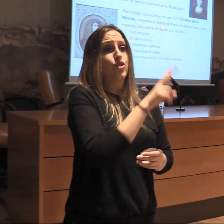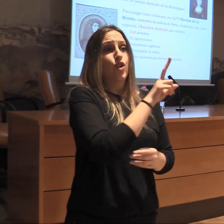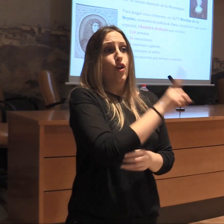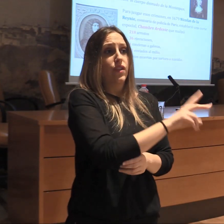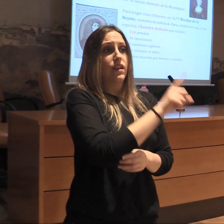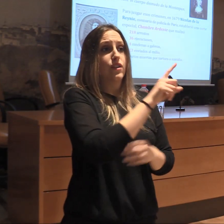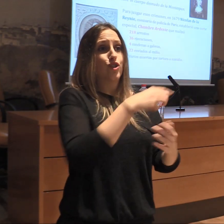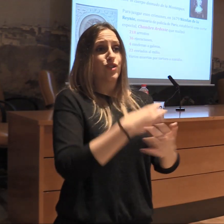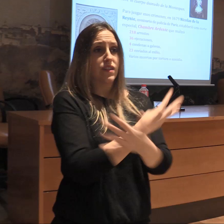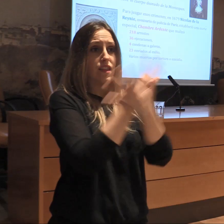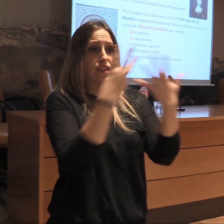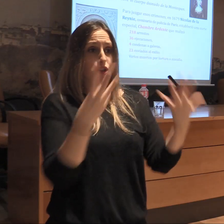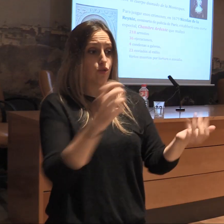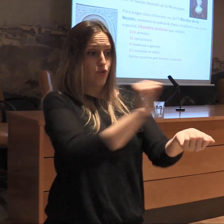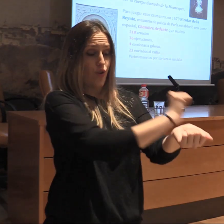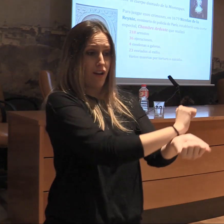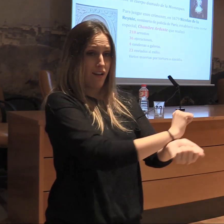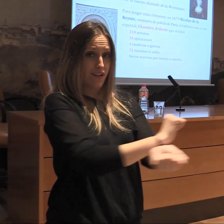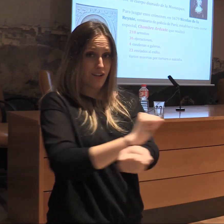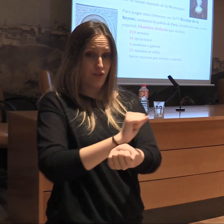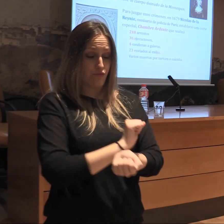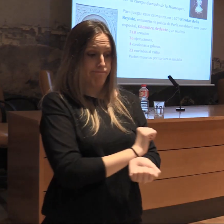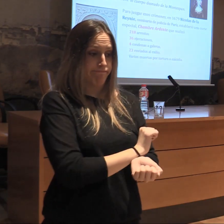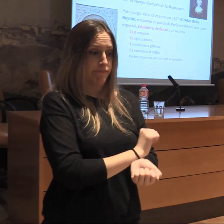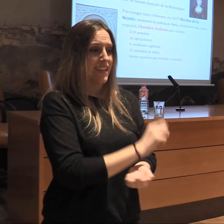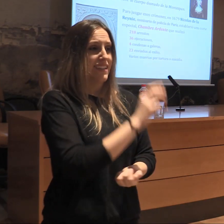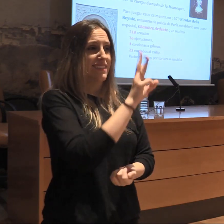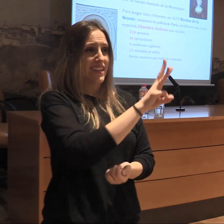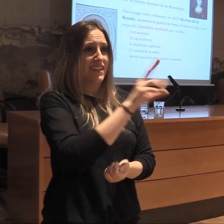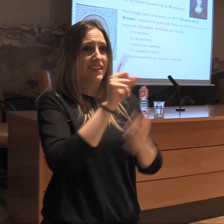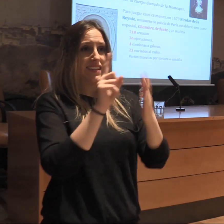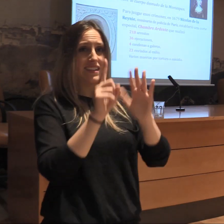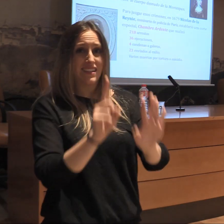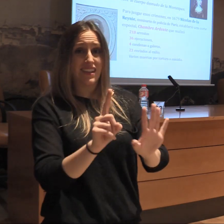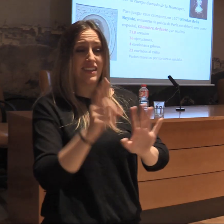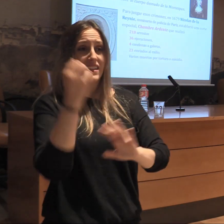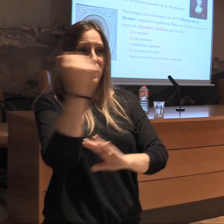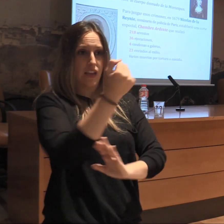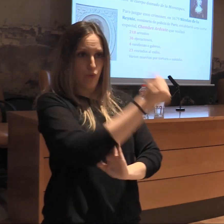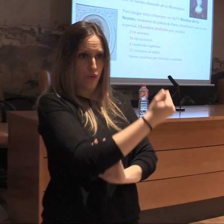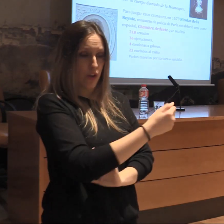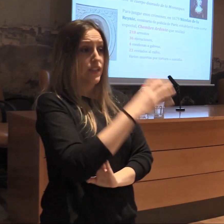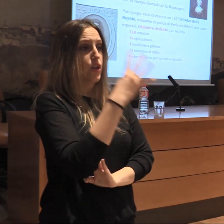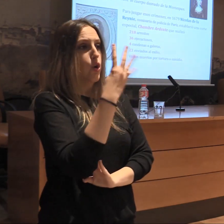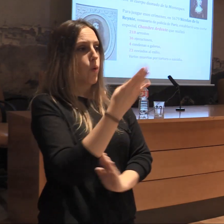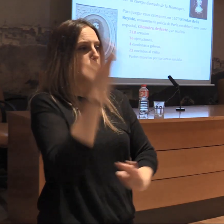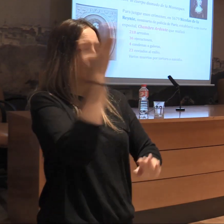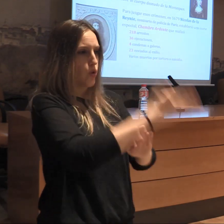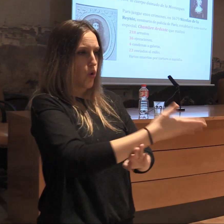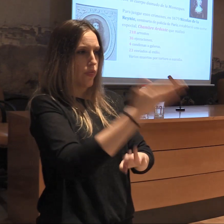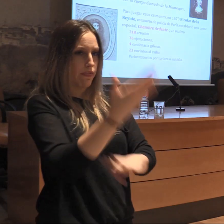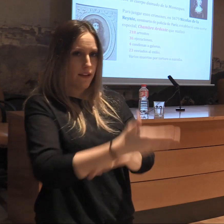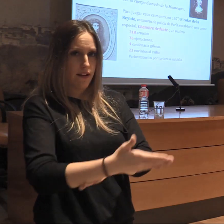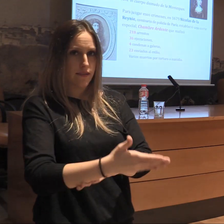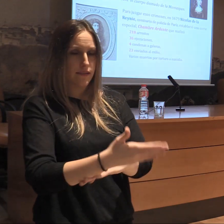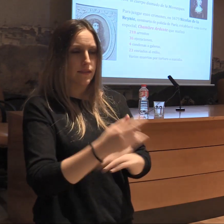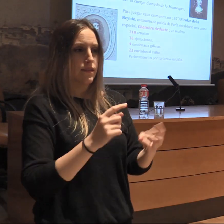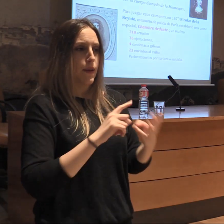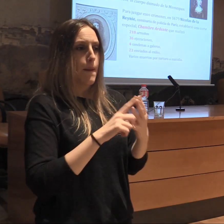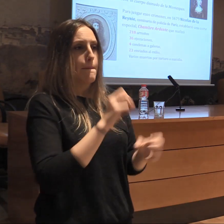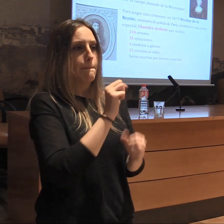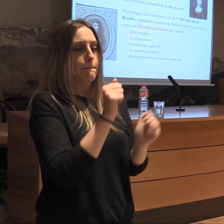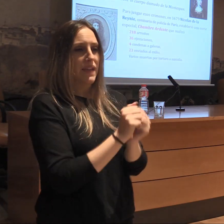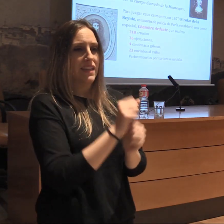218 arrestos, 36 ejecuciones, 4 condenas a galeras, 23